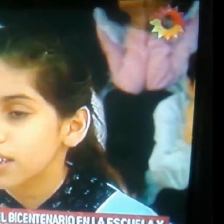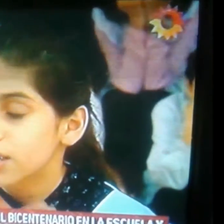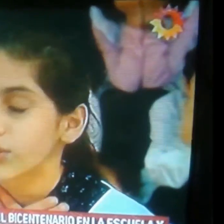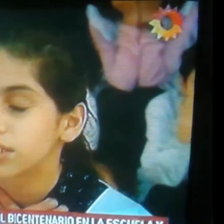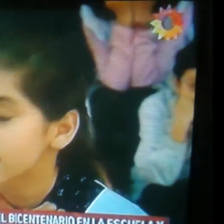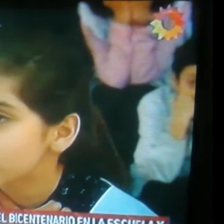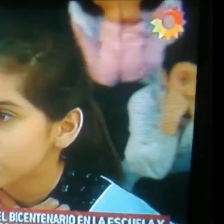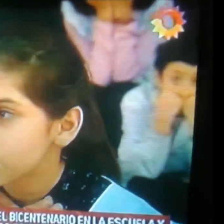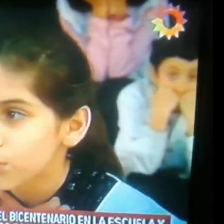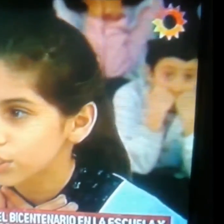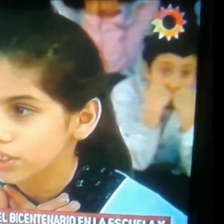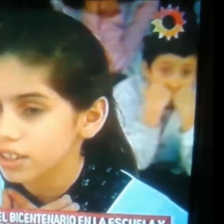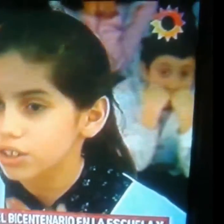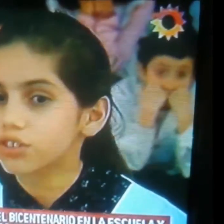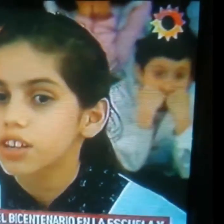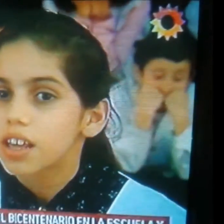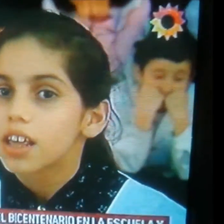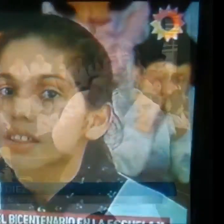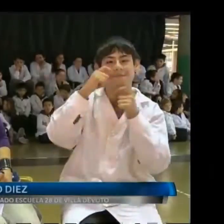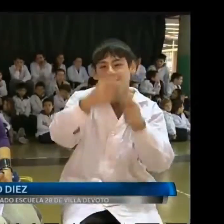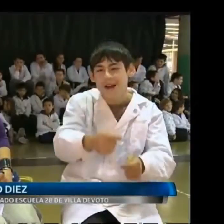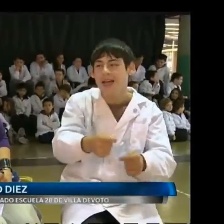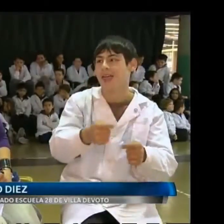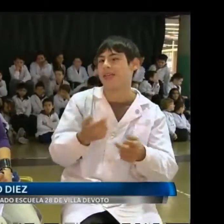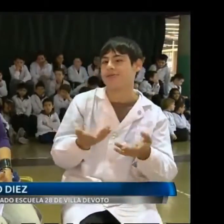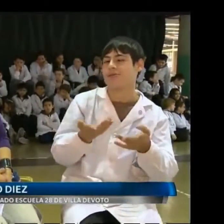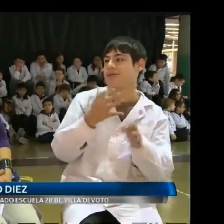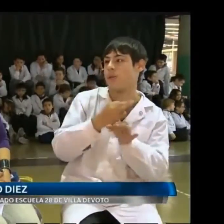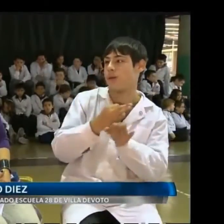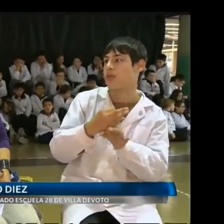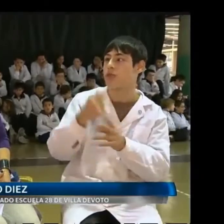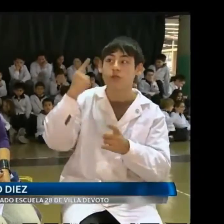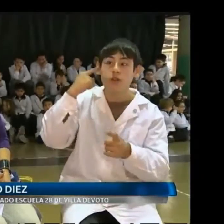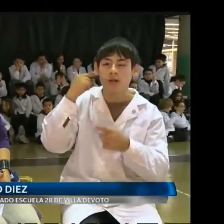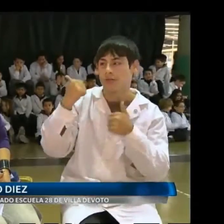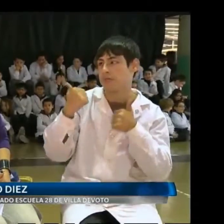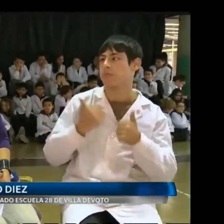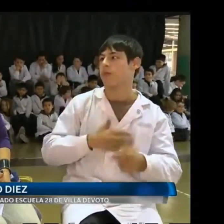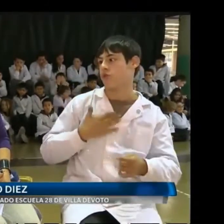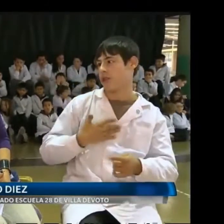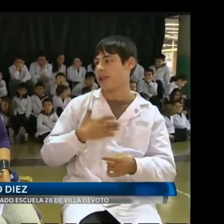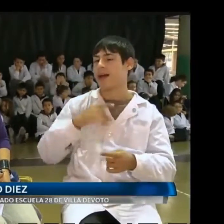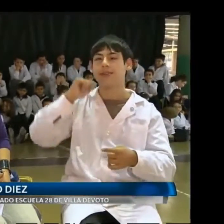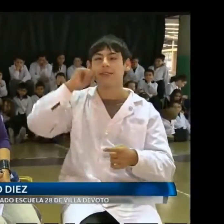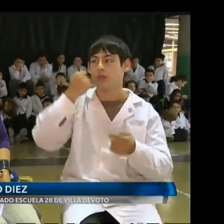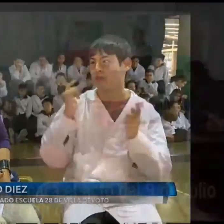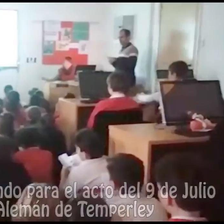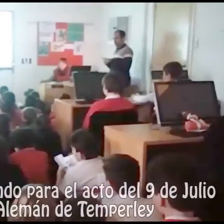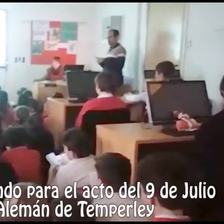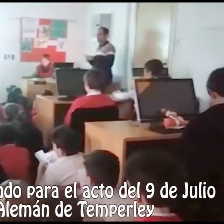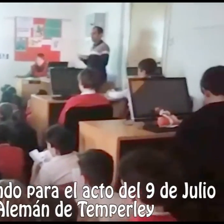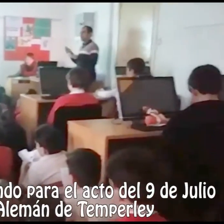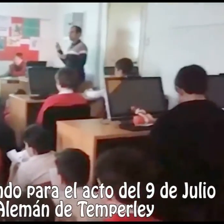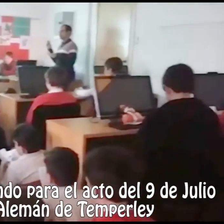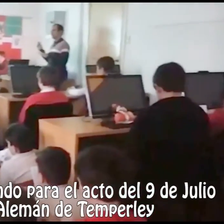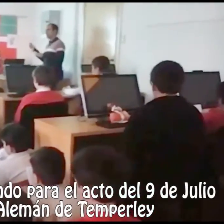Educación, logramos que el himno del Bicentenario, creado por niños de una escuela pública de la Argentina, tuviera alcance a más